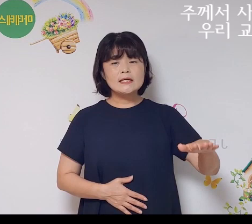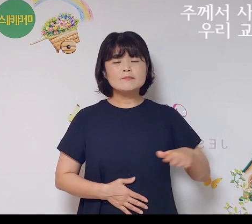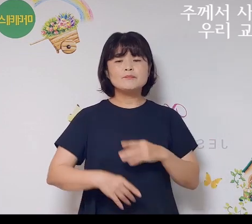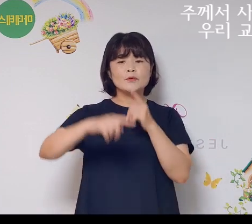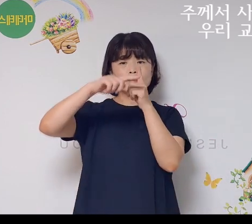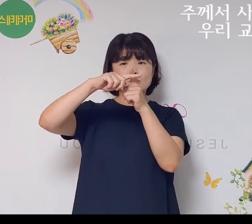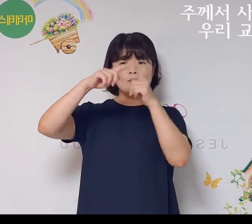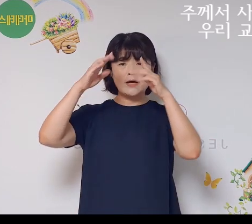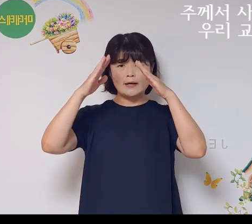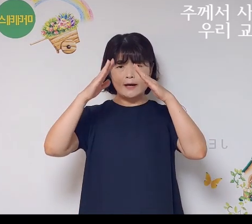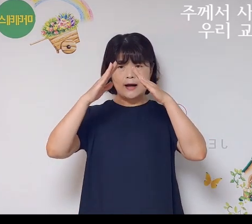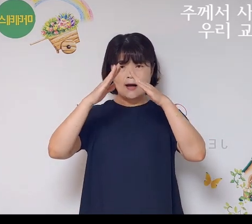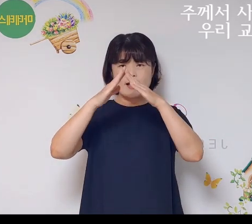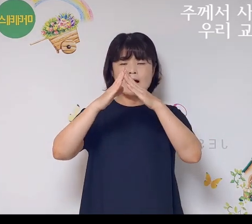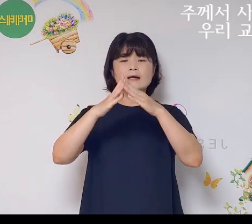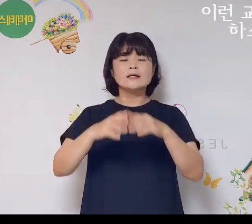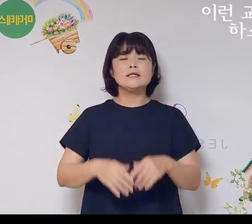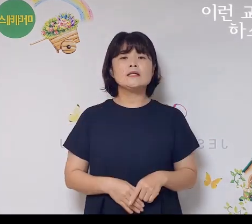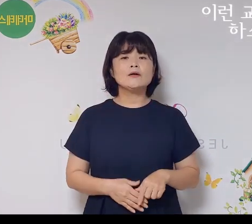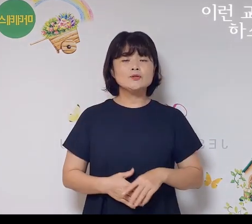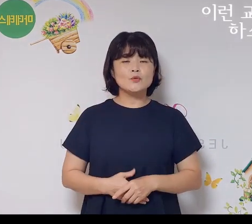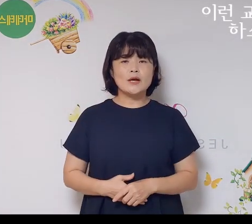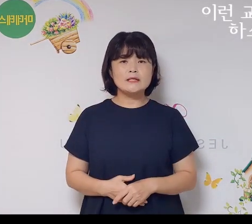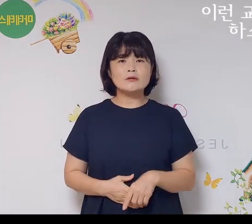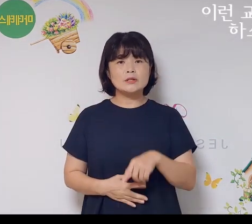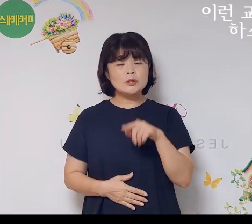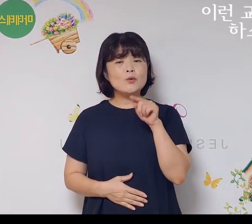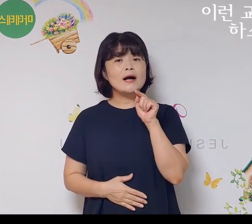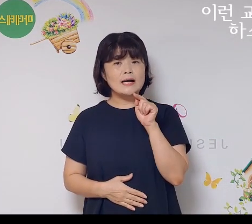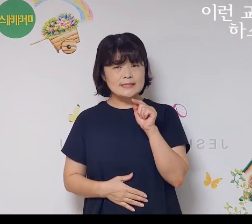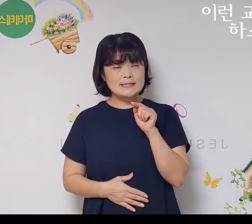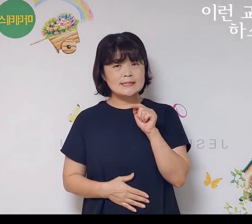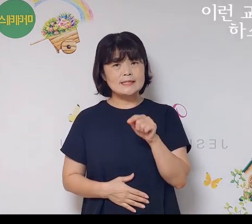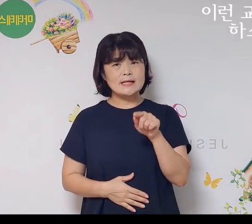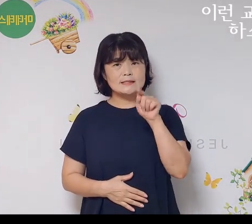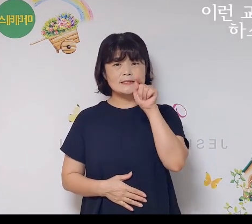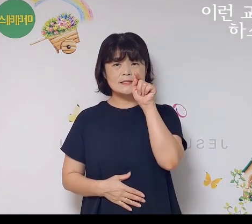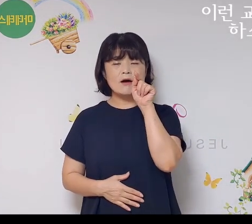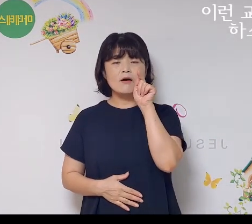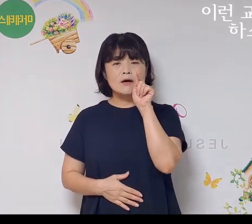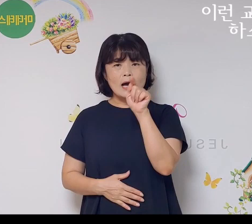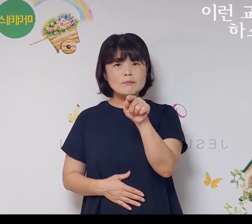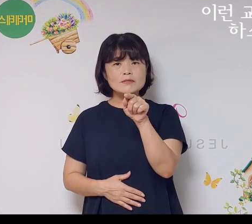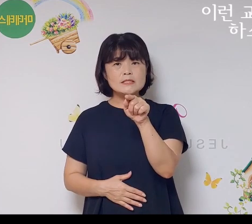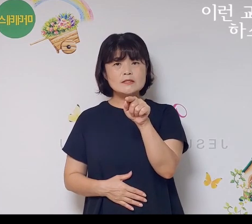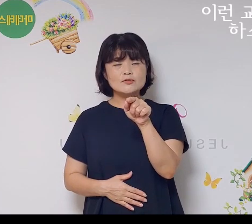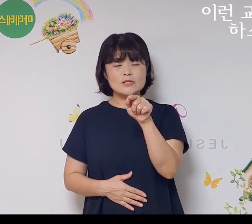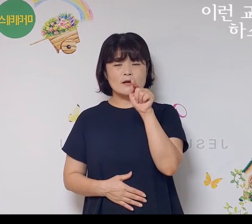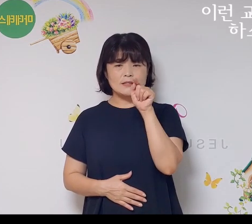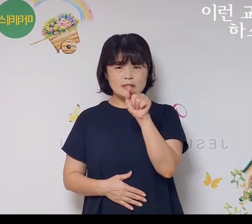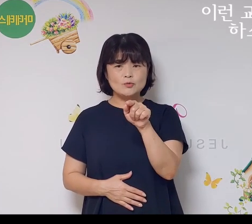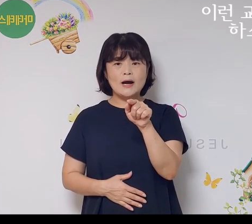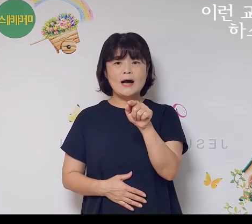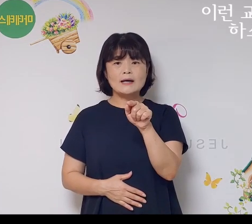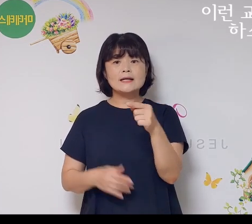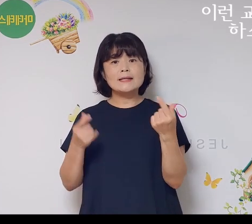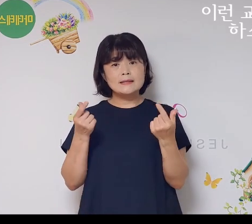우리 교회가 이런 교회, 이런 이와 같이란 뜻에서 한번 찍어주세요. 이와